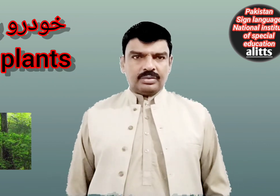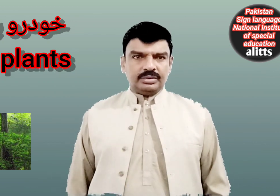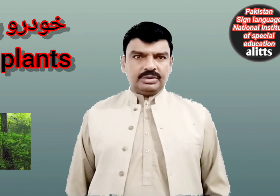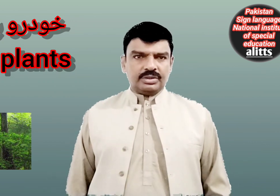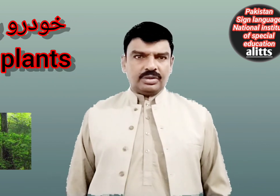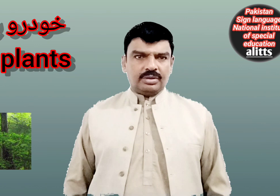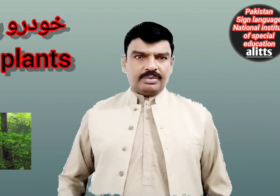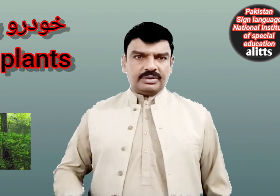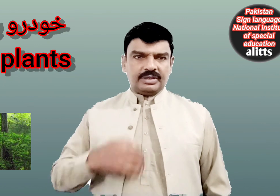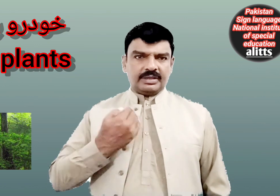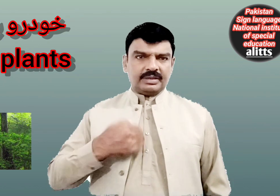खुद रो पौधे।